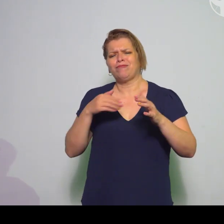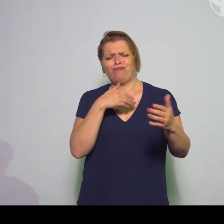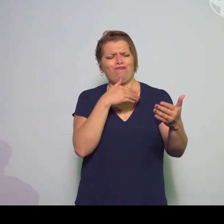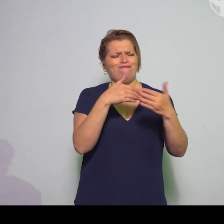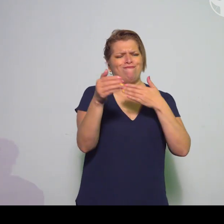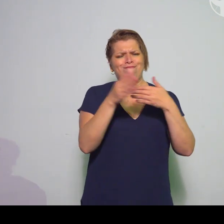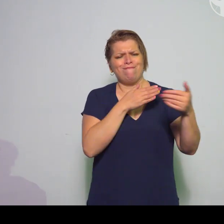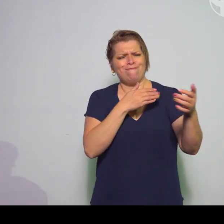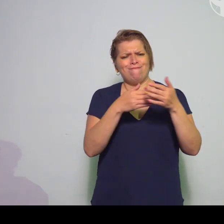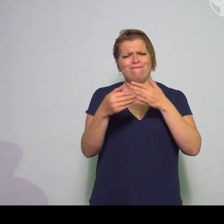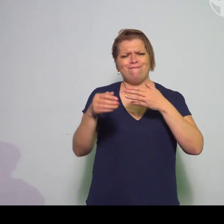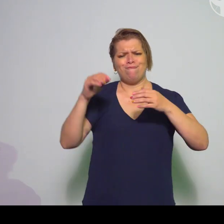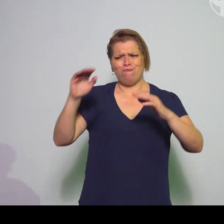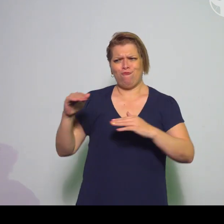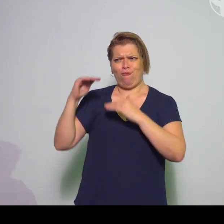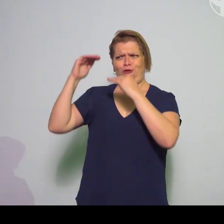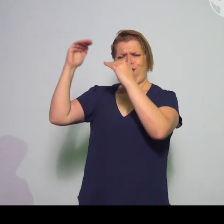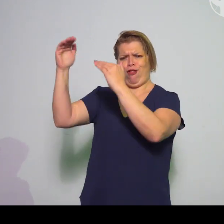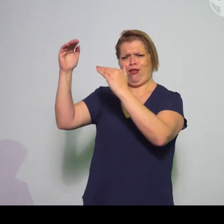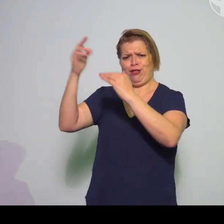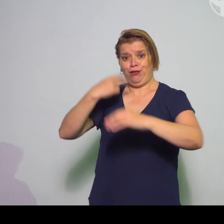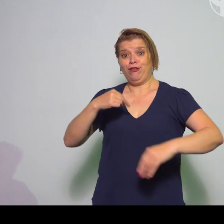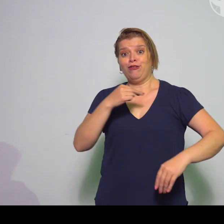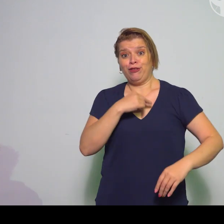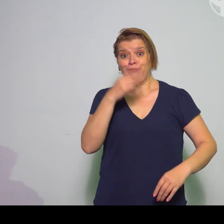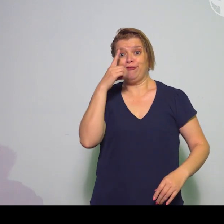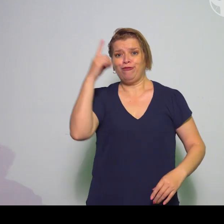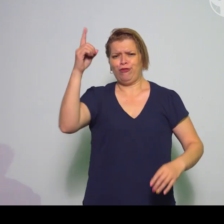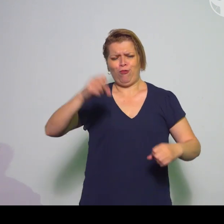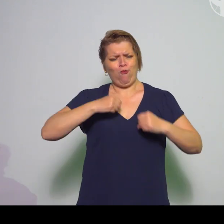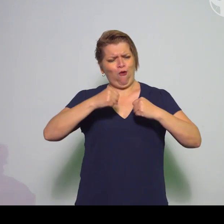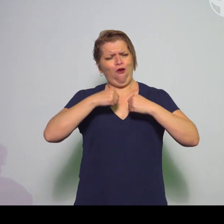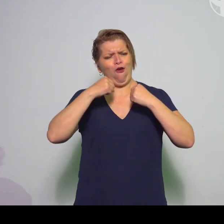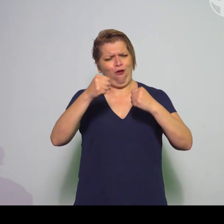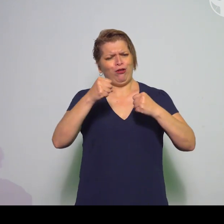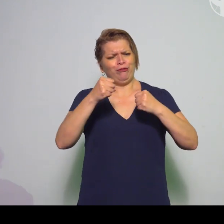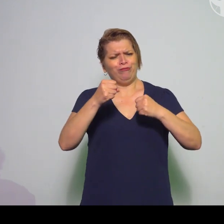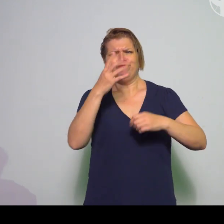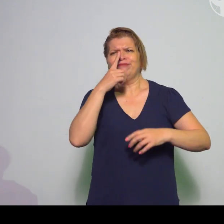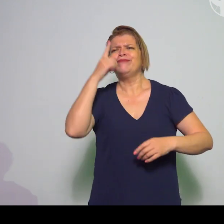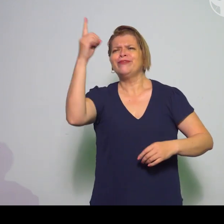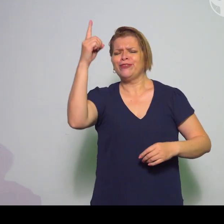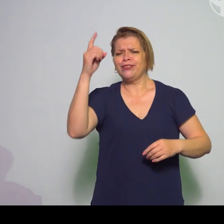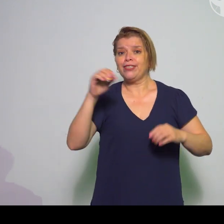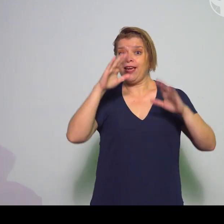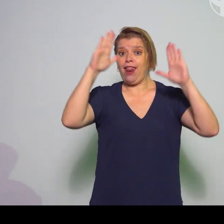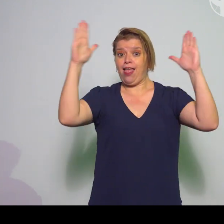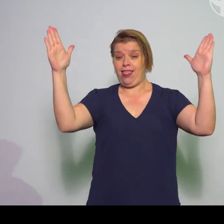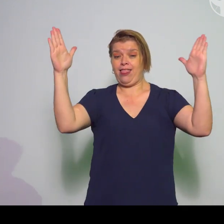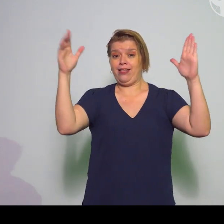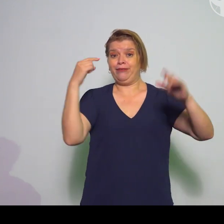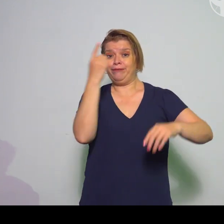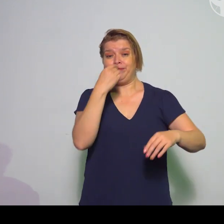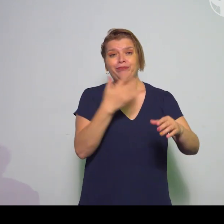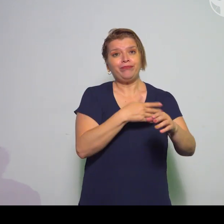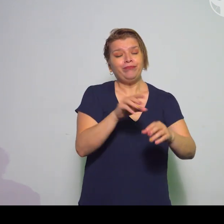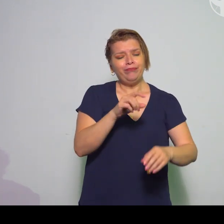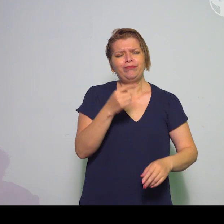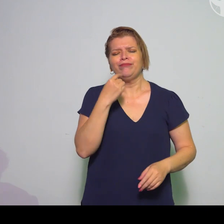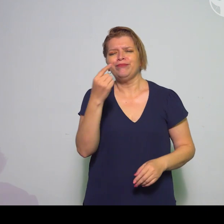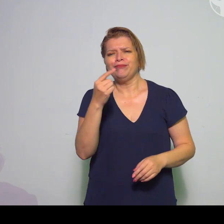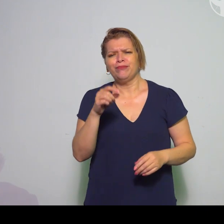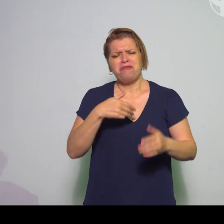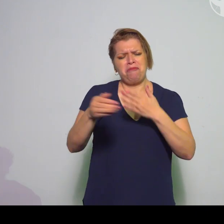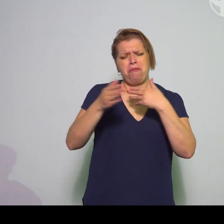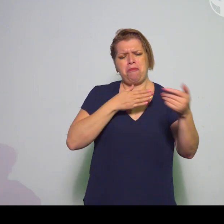No importa el tamaño de esa montaña, nuestro Dios es poderoso, nuestro Dios es grande. Salmo 27:3 dice: aunque